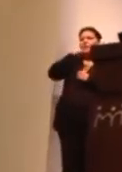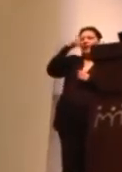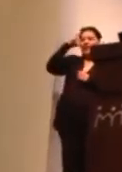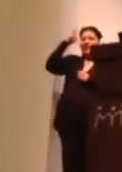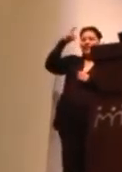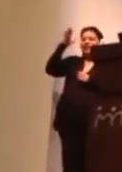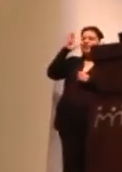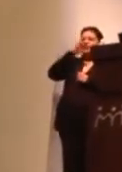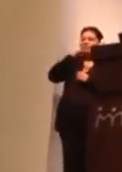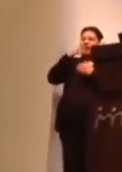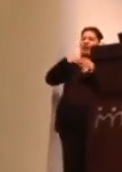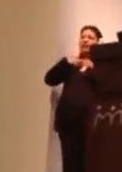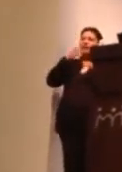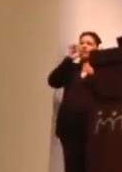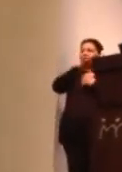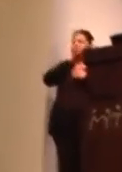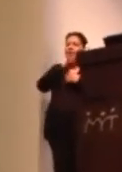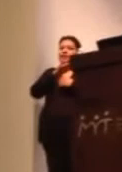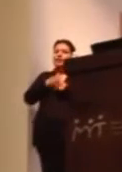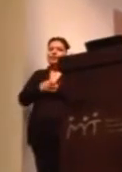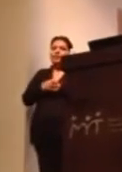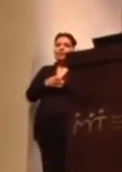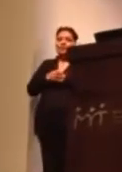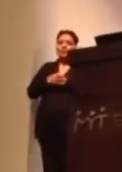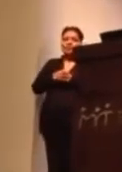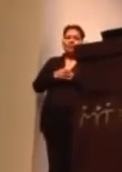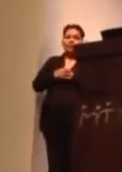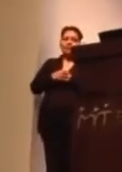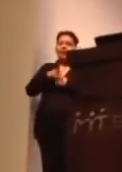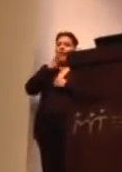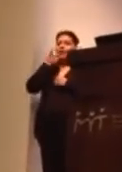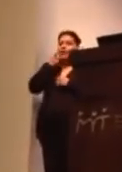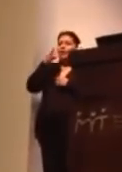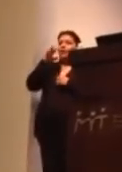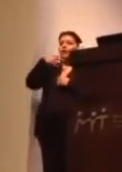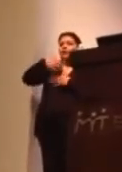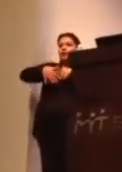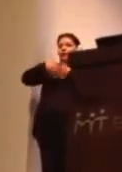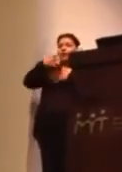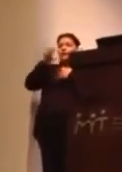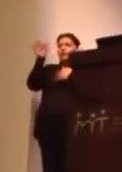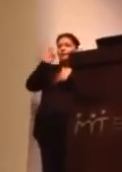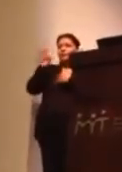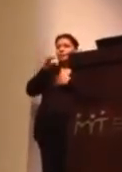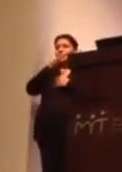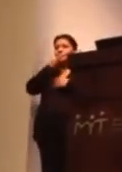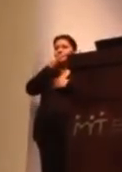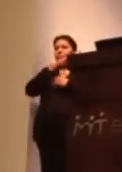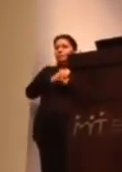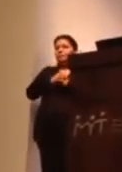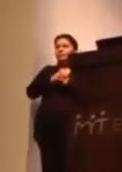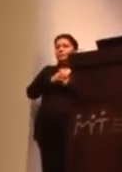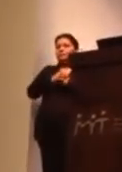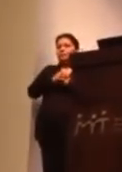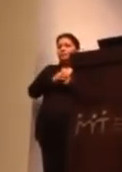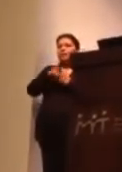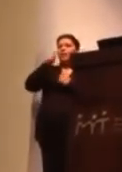No es absoluto, digamos que estamos hablando de un 15% de niños. El trastorno de